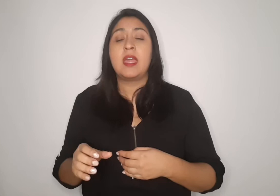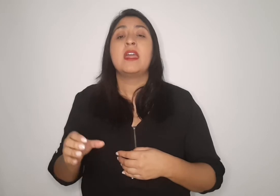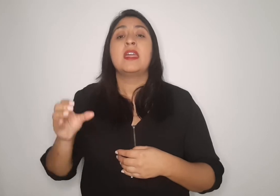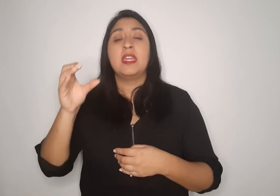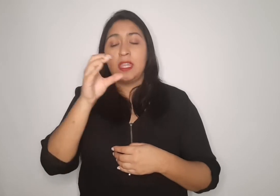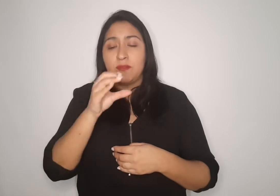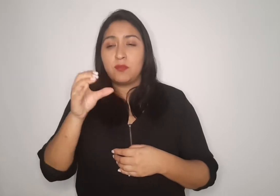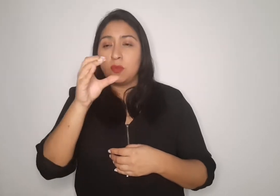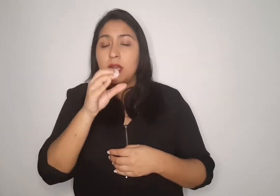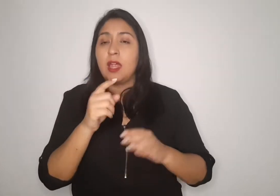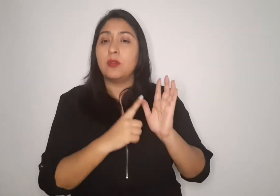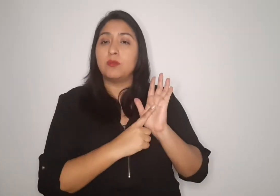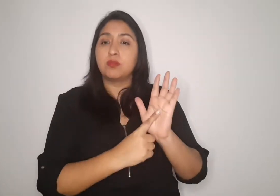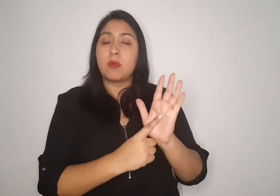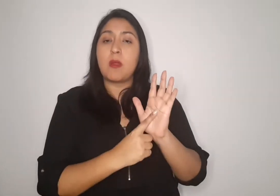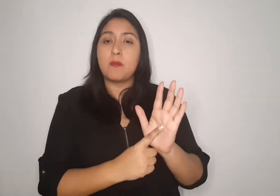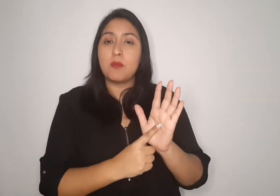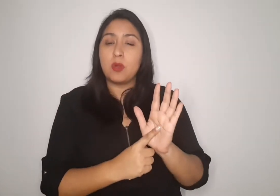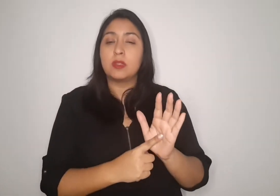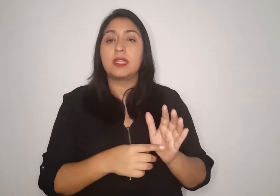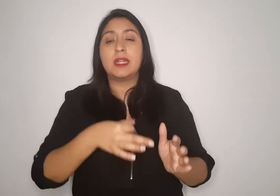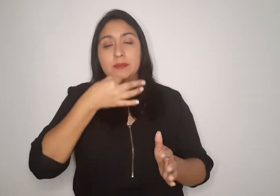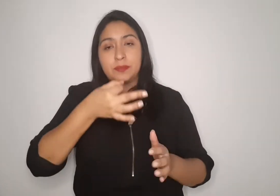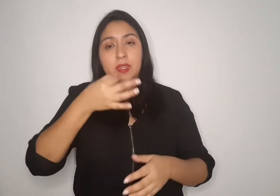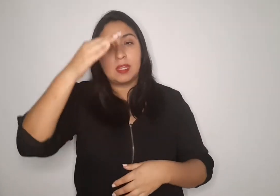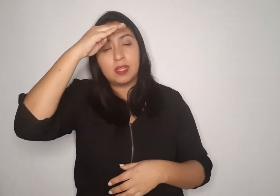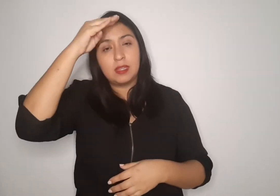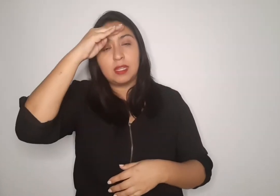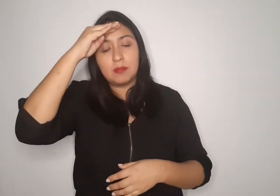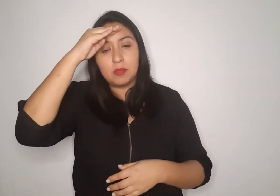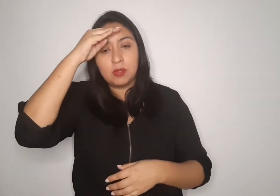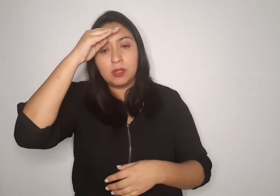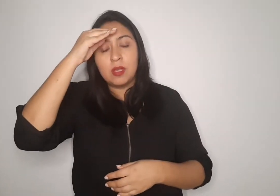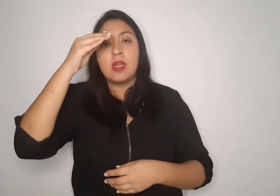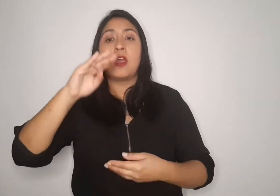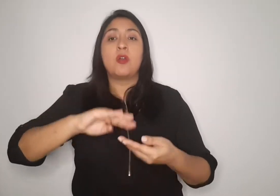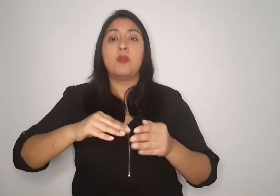testimonios ancestrales a disposición de la comunidad. Fue entonces que